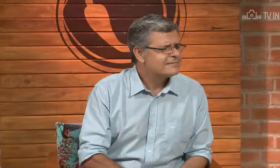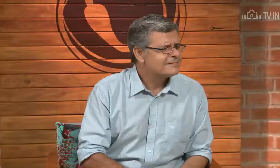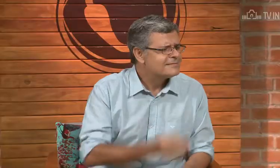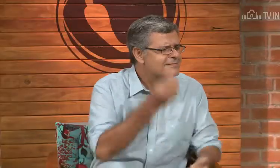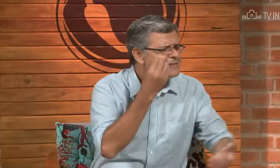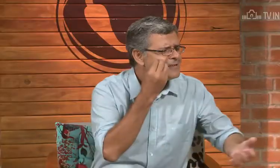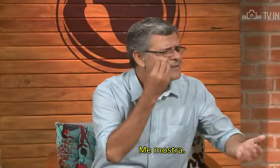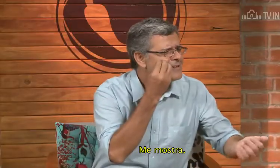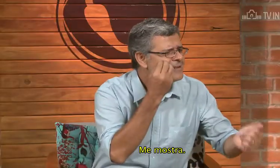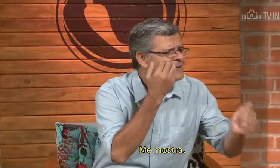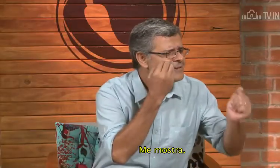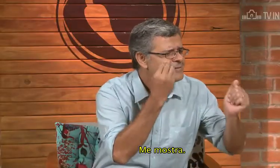Me mostra?